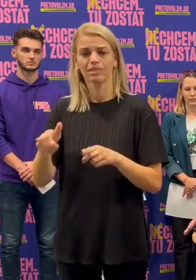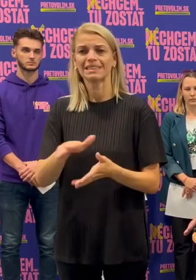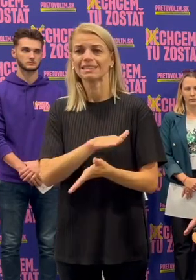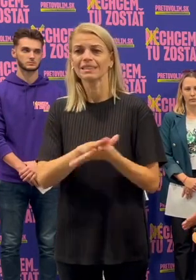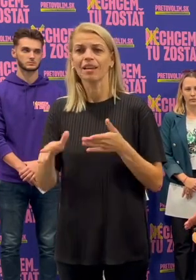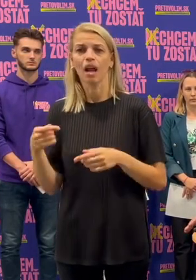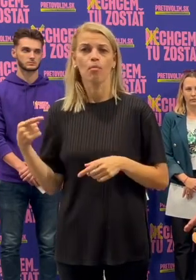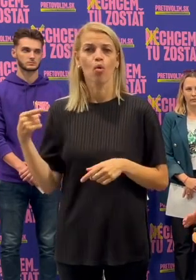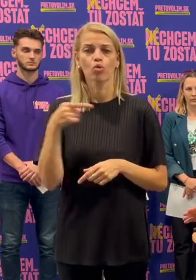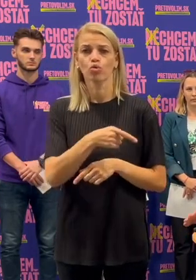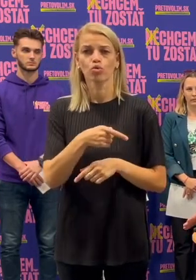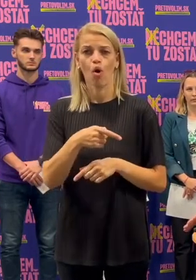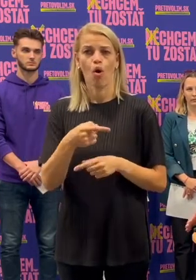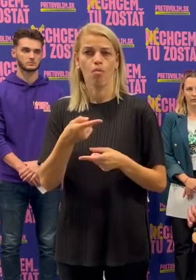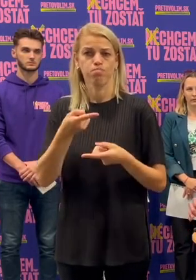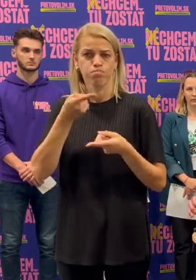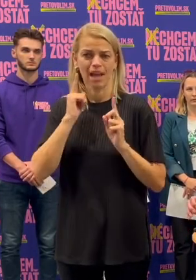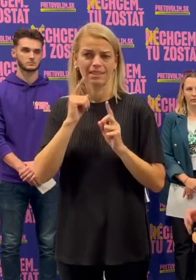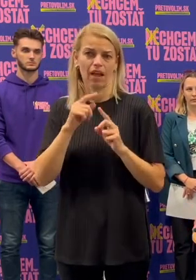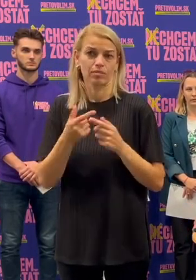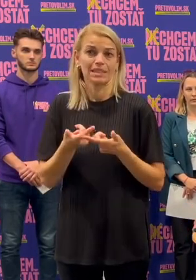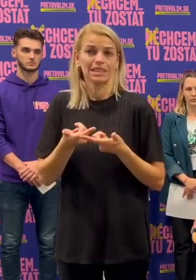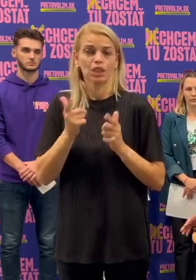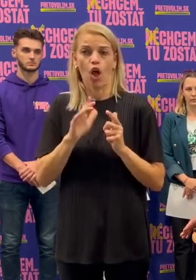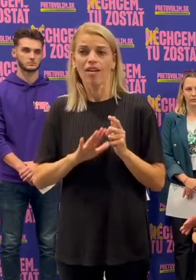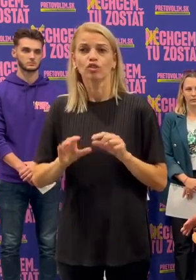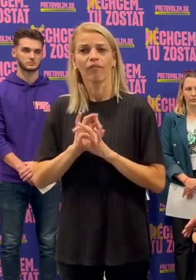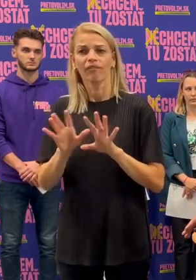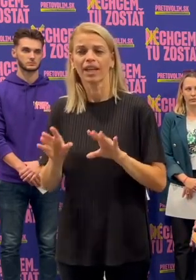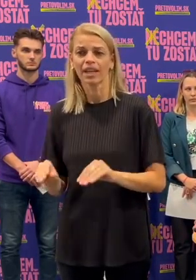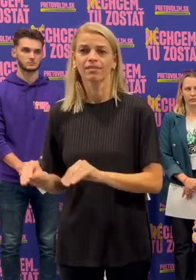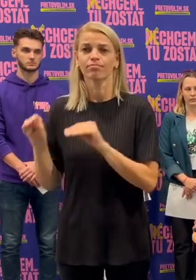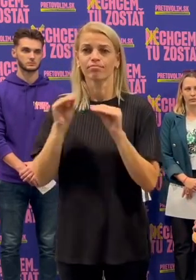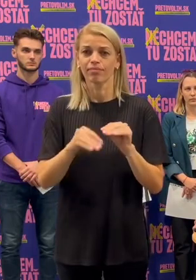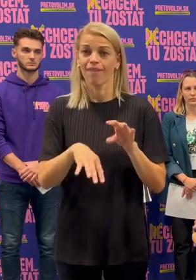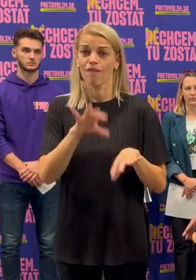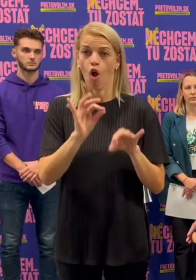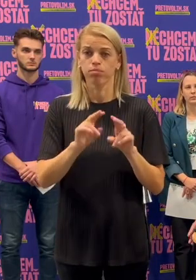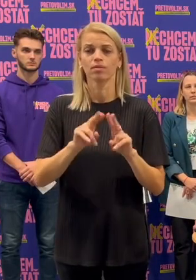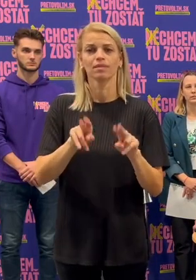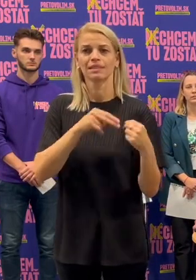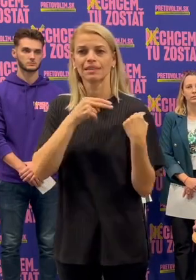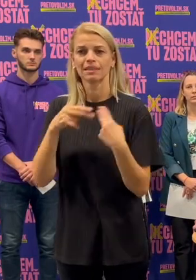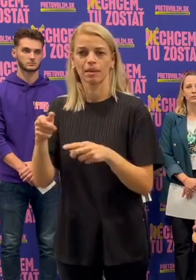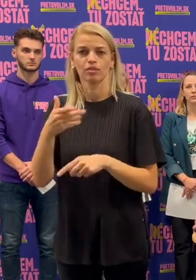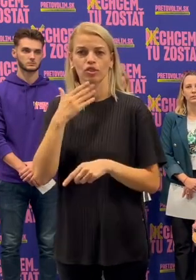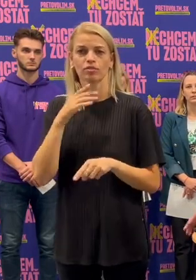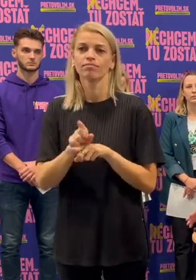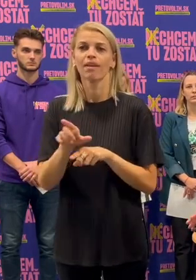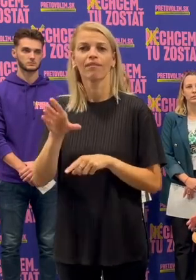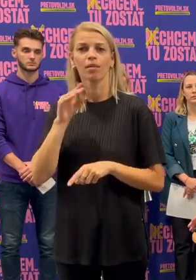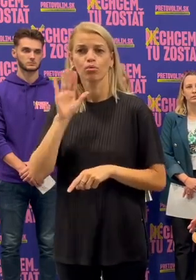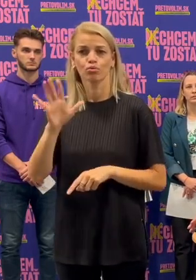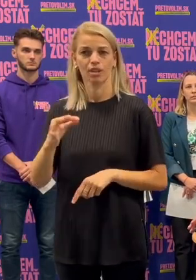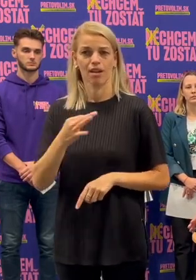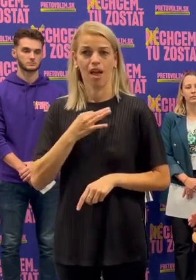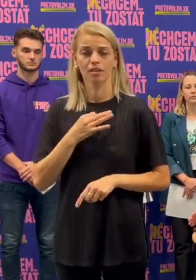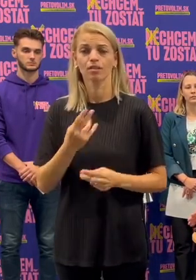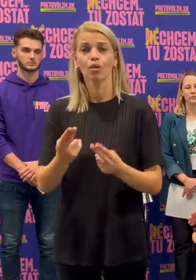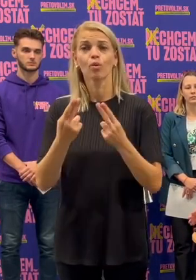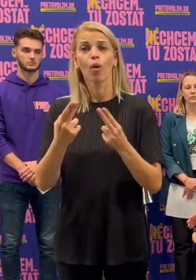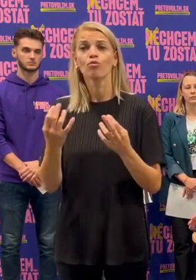na Slovensko do Bratislavy tak, aby mohli cez víkend voliť v parlamentných voľbách a aby bol vypočutý aj ich hlas. To, čo je dôležité